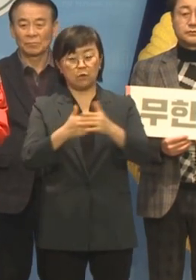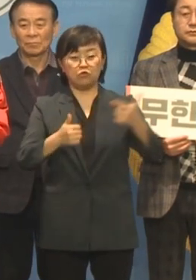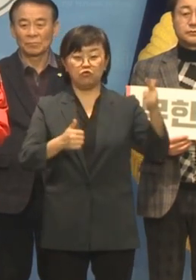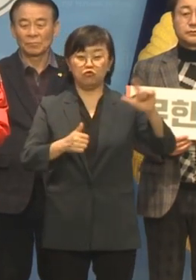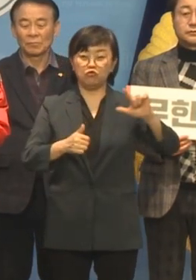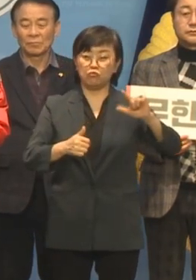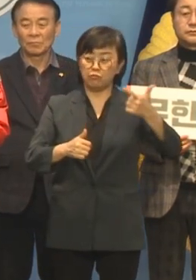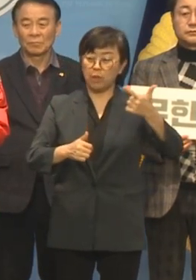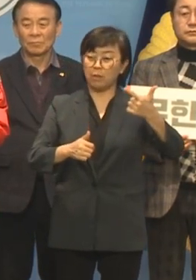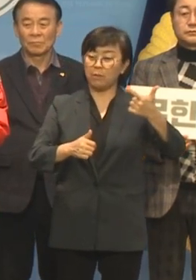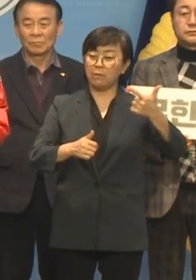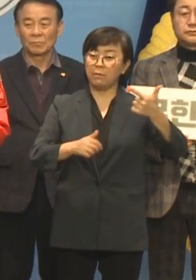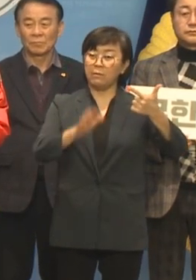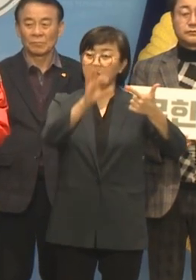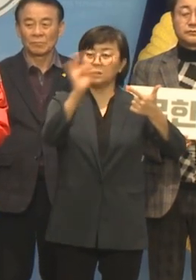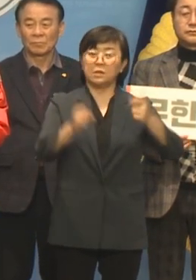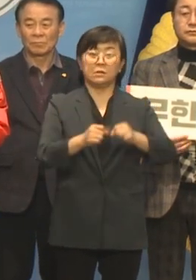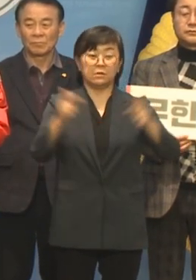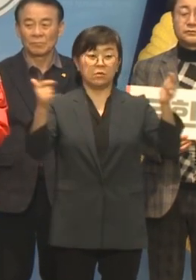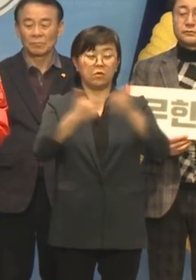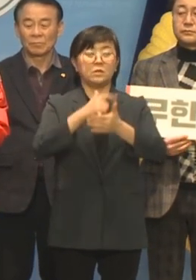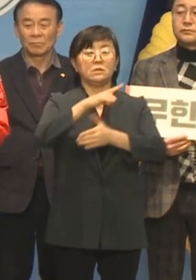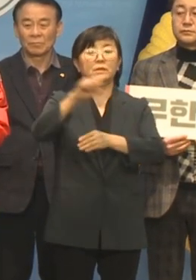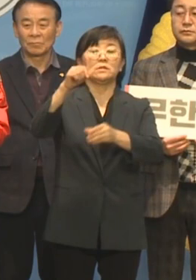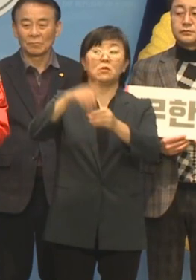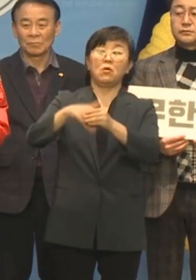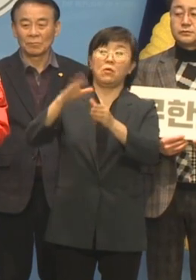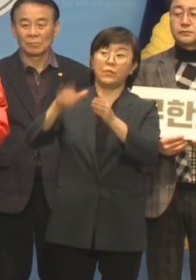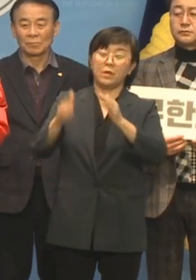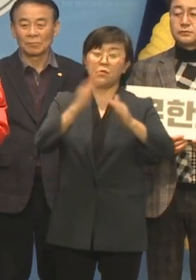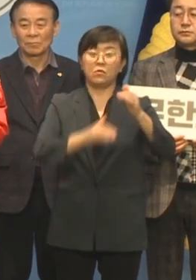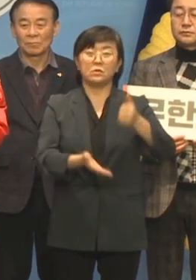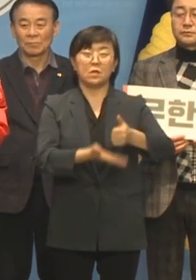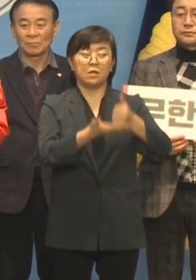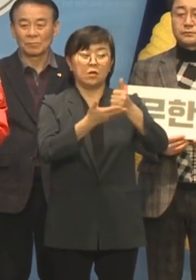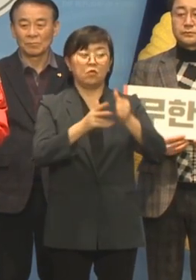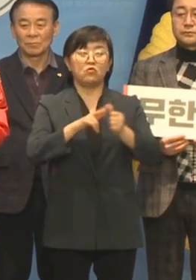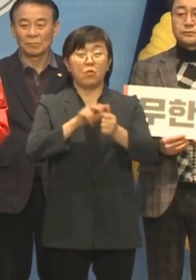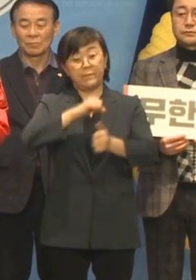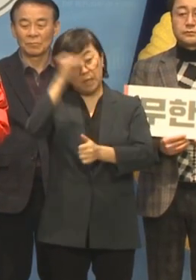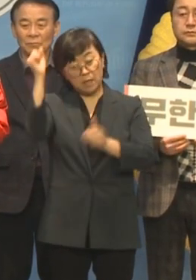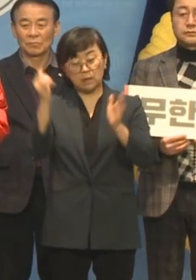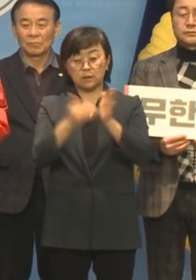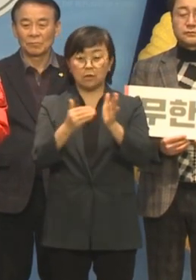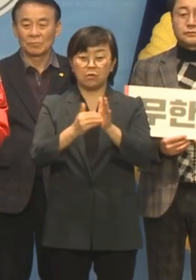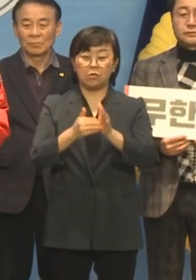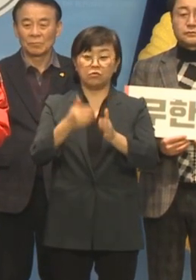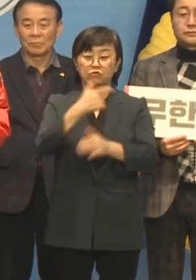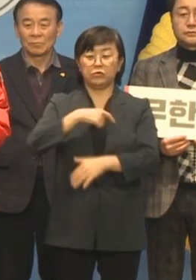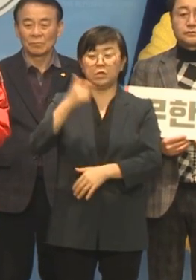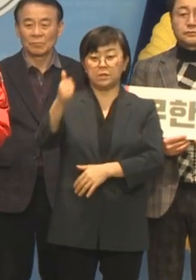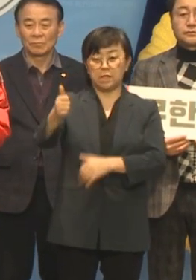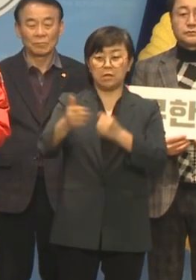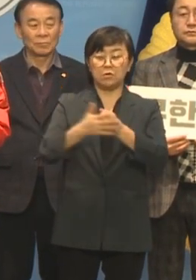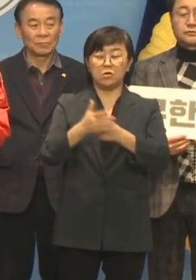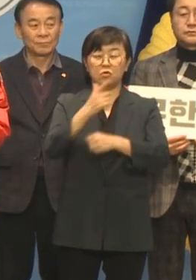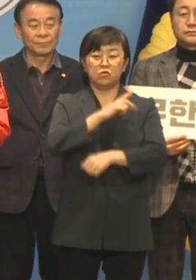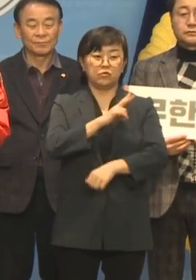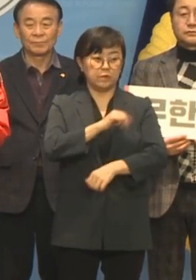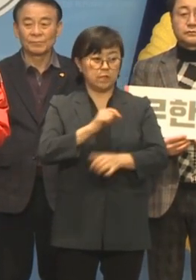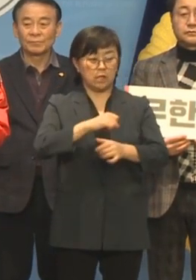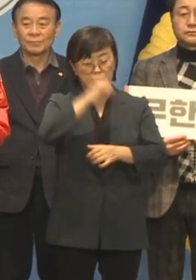600% 늘렸고 지방선거에서 공천한 후보 전원이 당선되고 구청장과 구의회